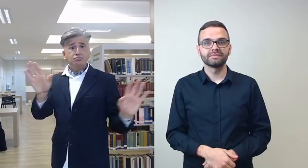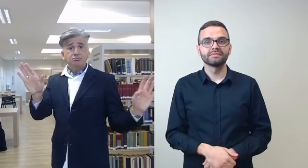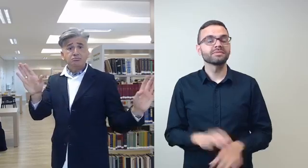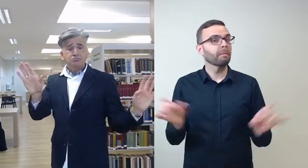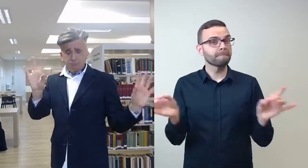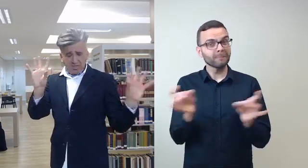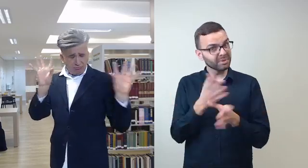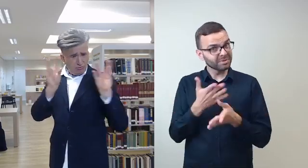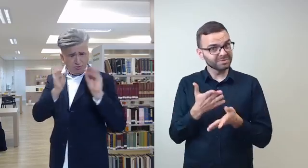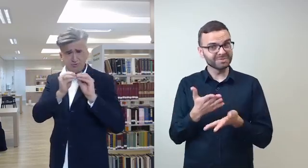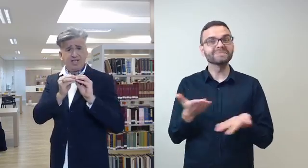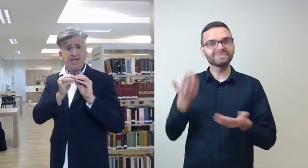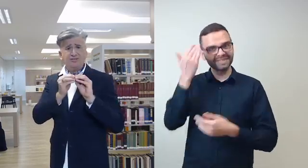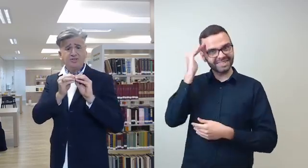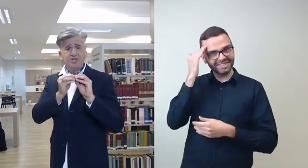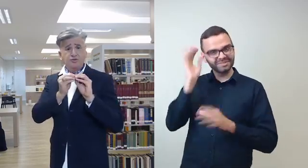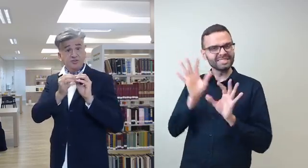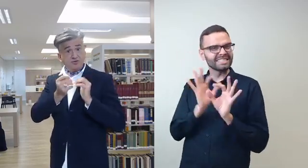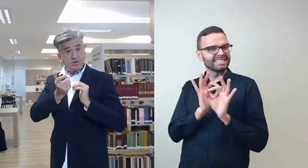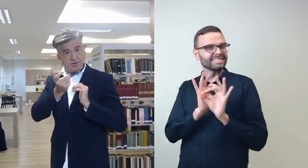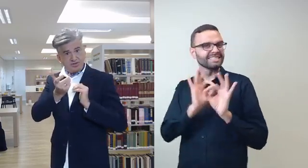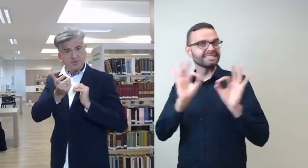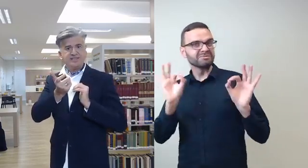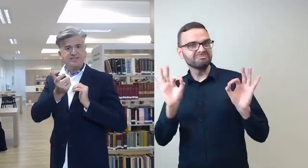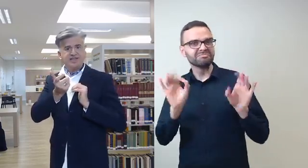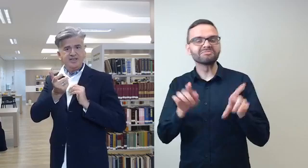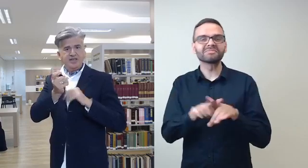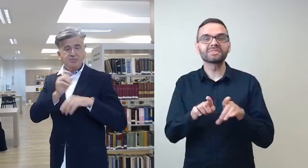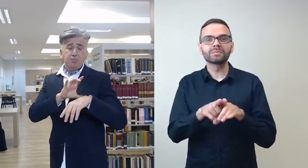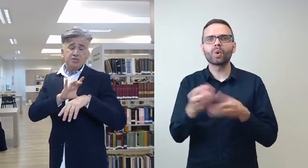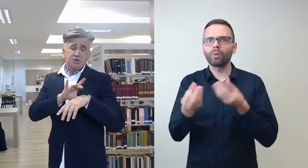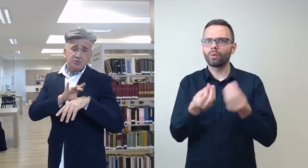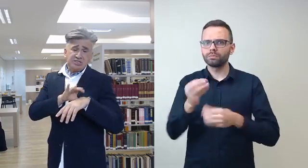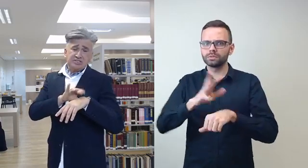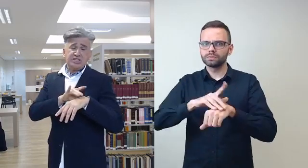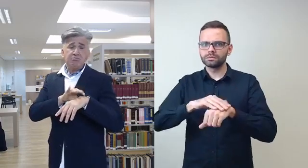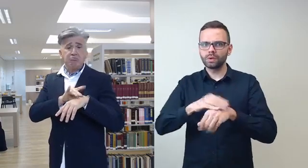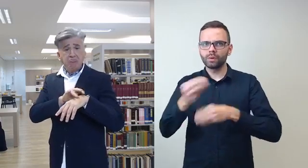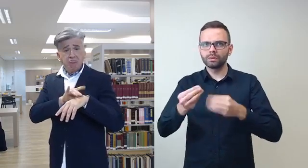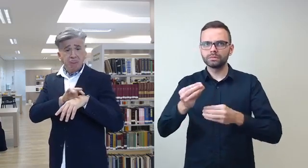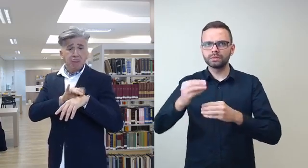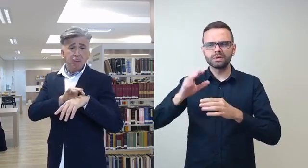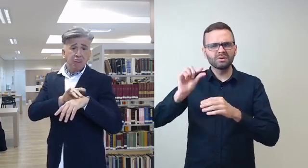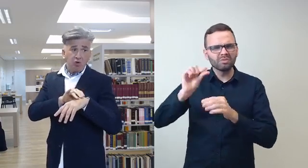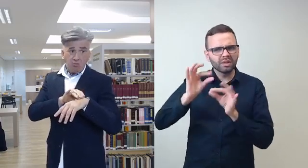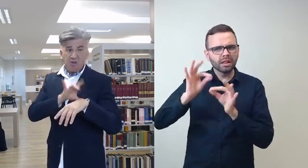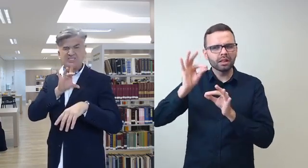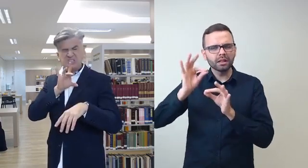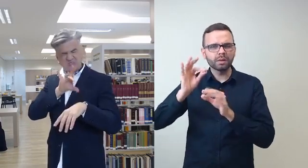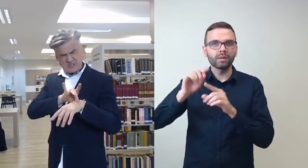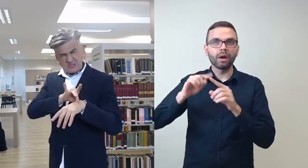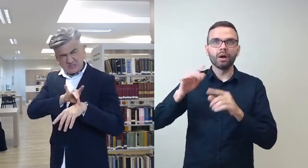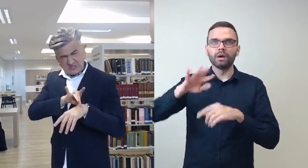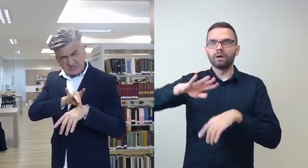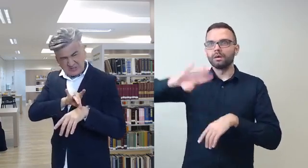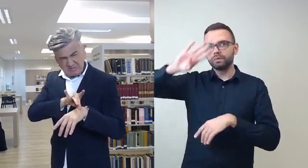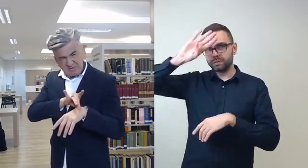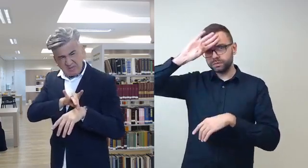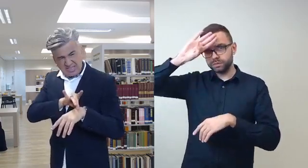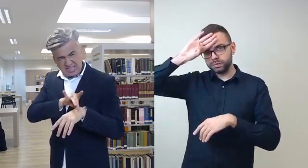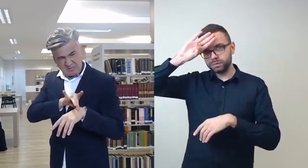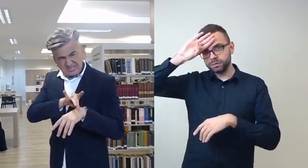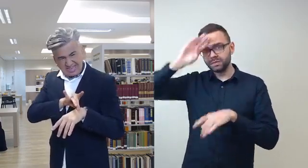Pronto. Está tudo explicado. Inclusive o grau da doença, né? Que pode ser uma doencinha, como pode ser